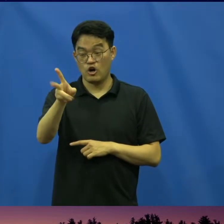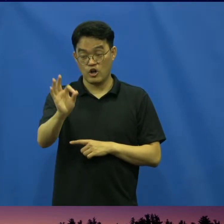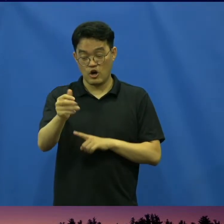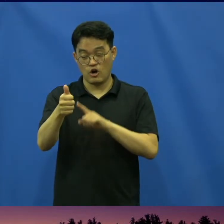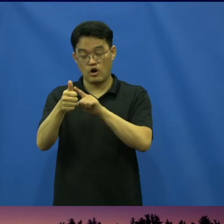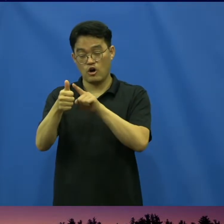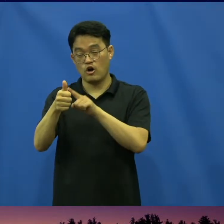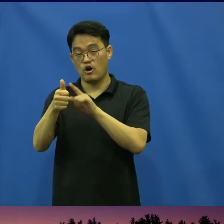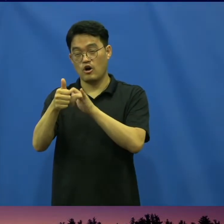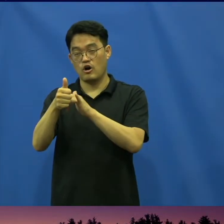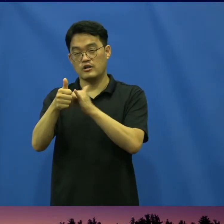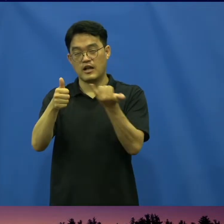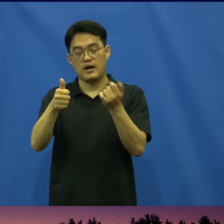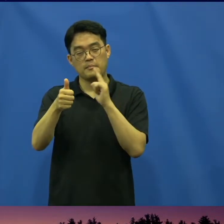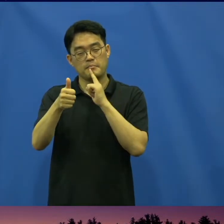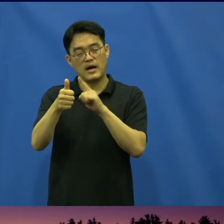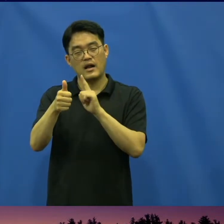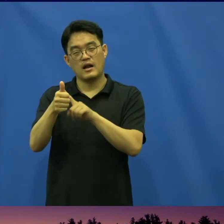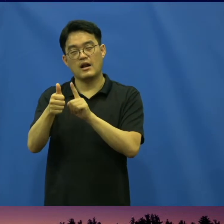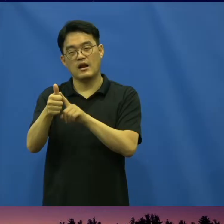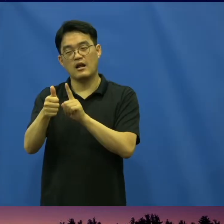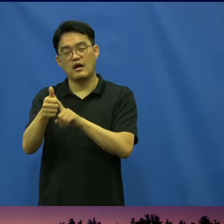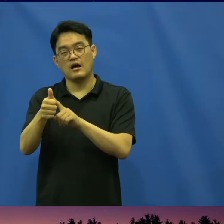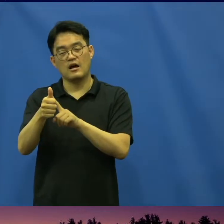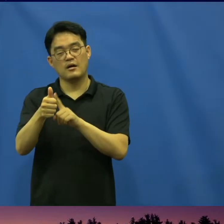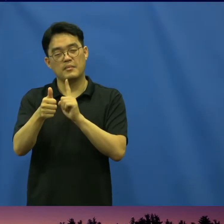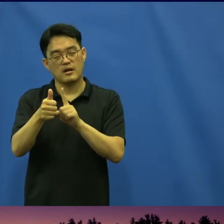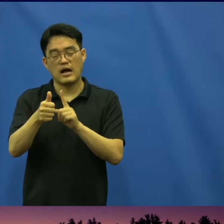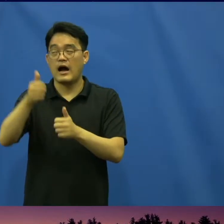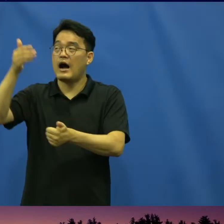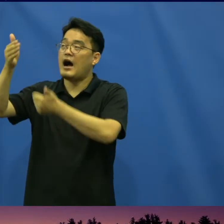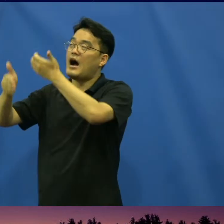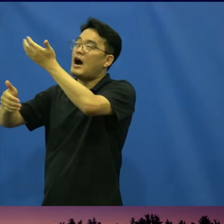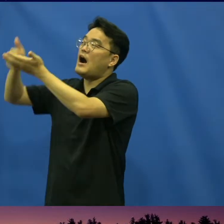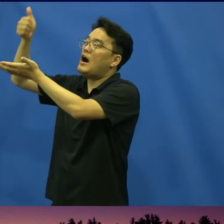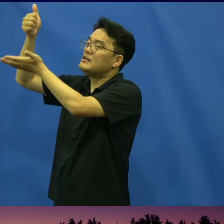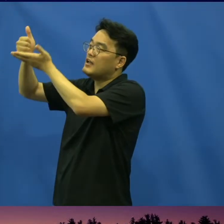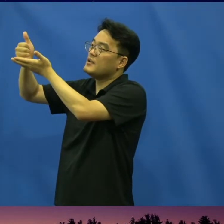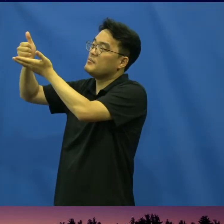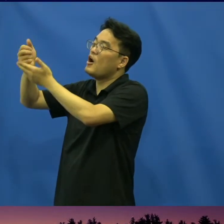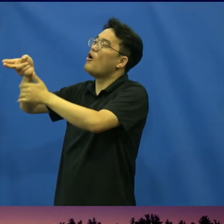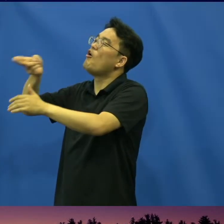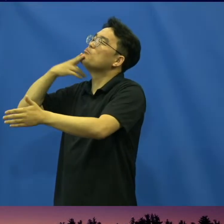허공을 치는 결론 없는 자기 물음으로 가득할 뿐이다. 이 퀘스천 마크로 짚고 끝나는 거예요.